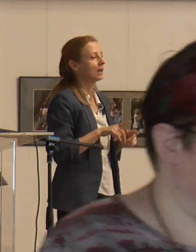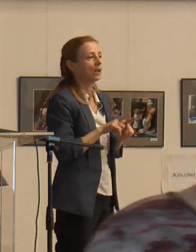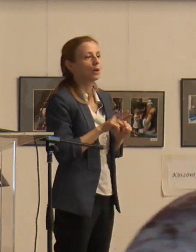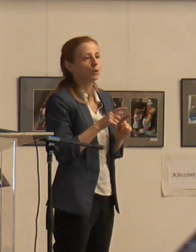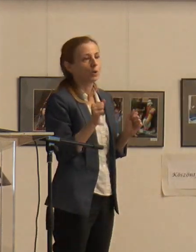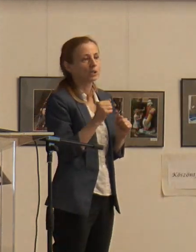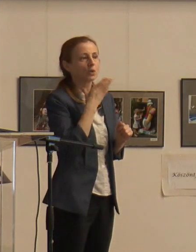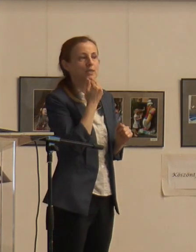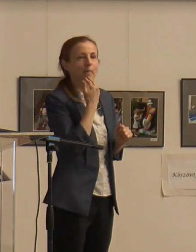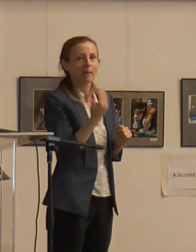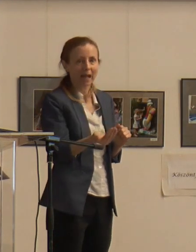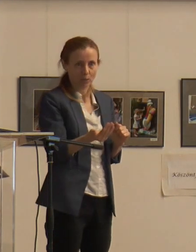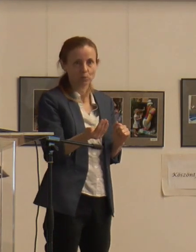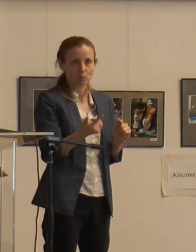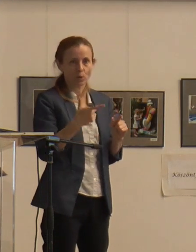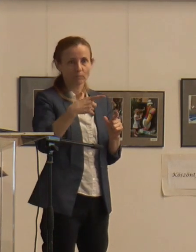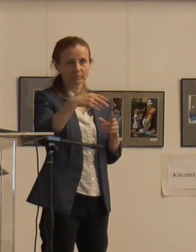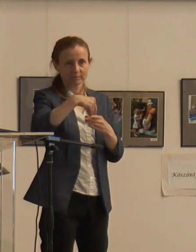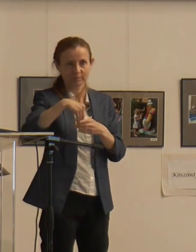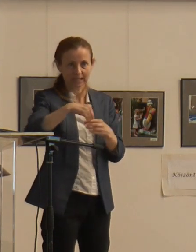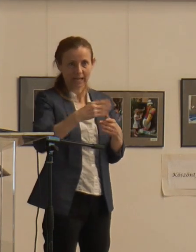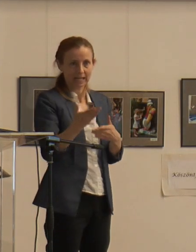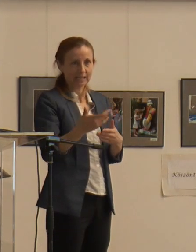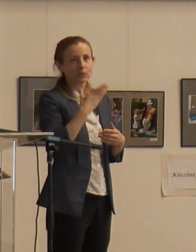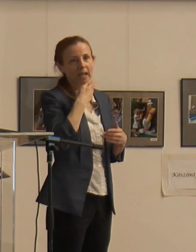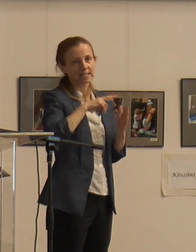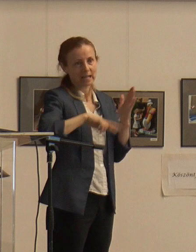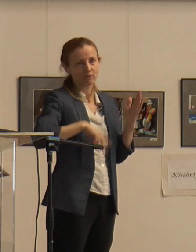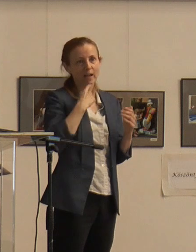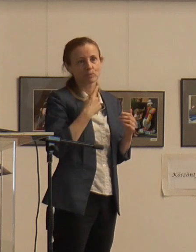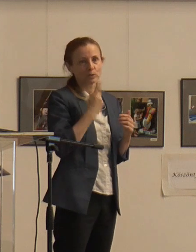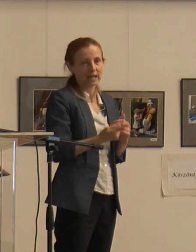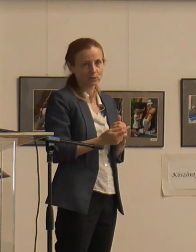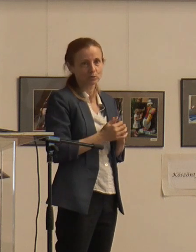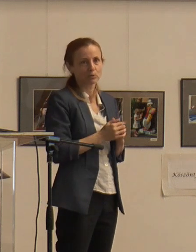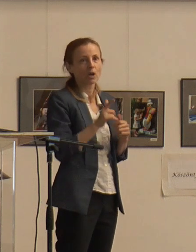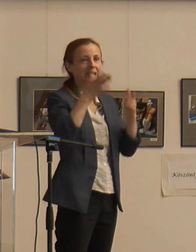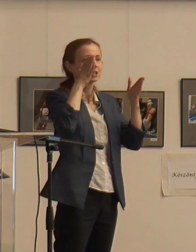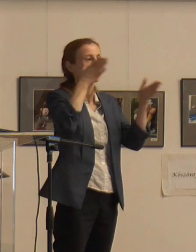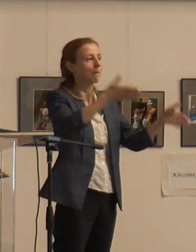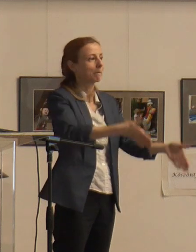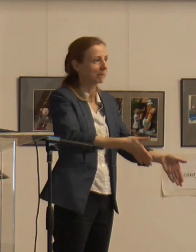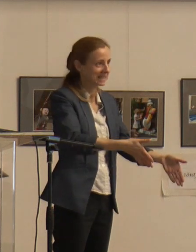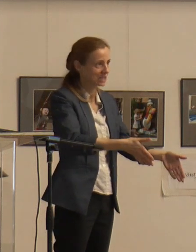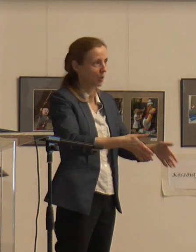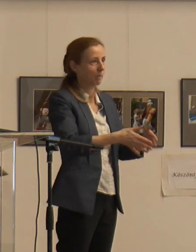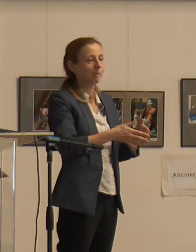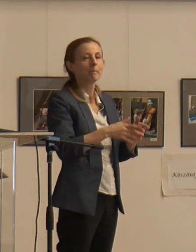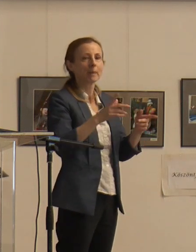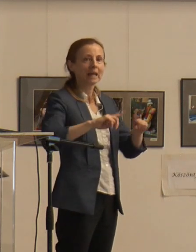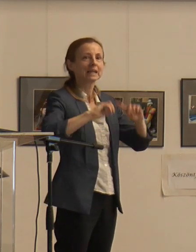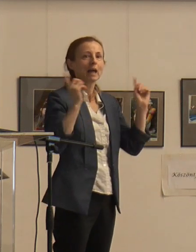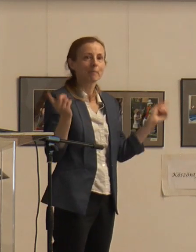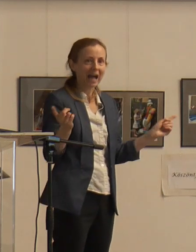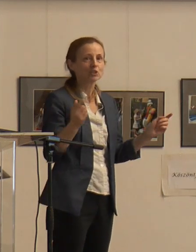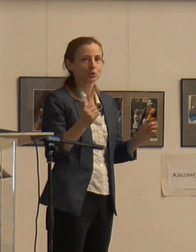szépen megköszönjük a jelenlétüket és a szép versmondásokat. És bízom benne, hogy máskor is